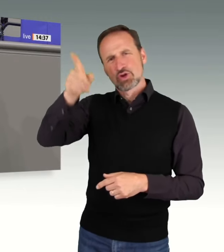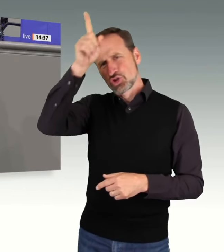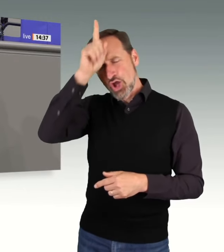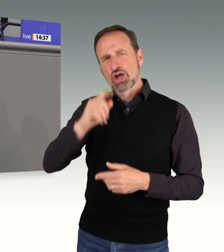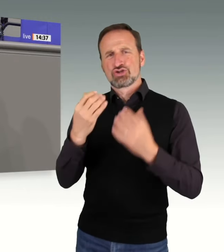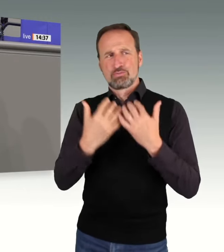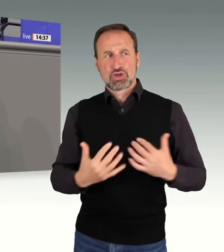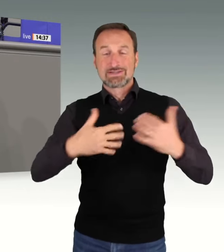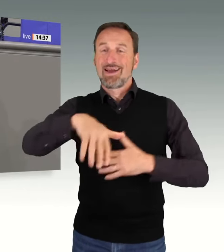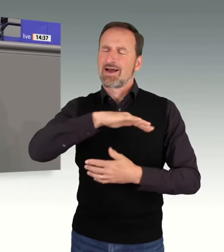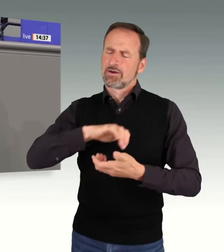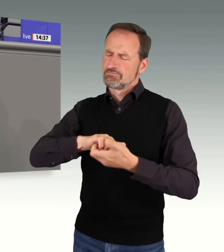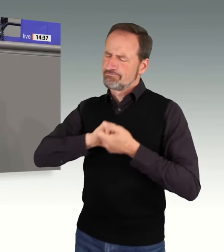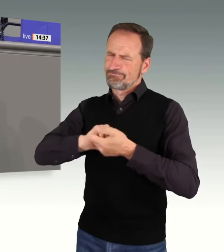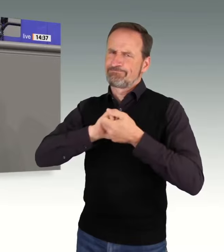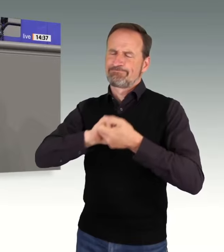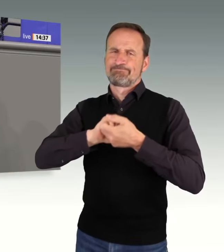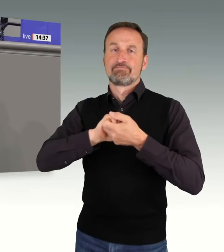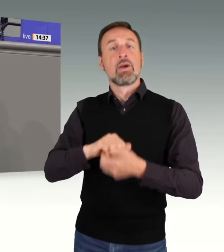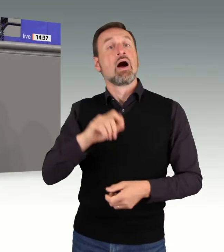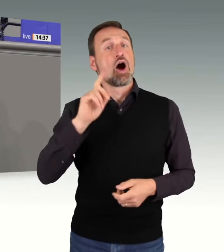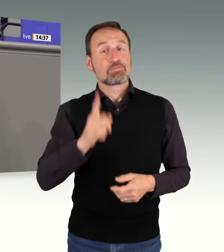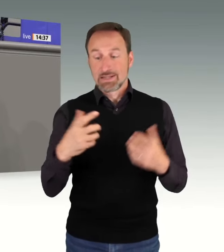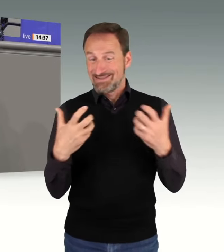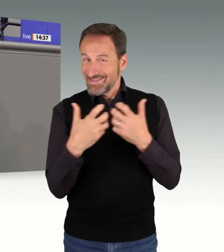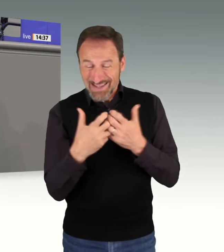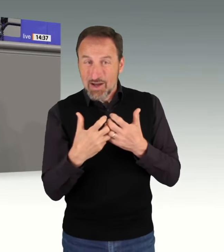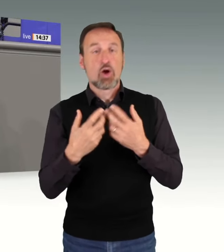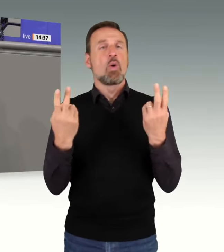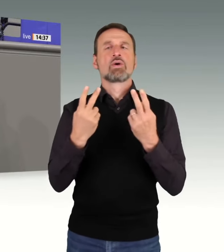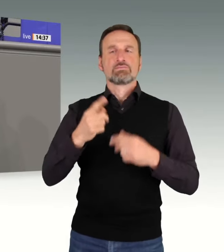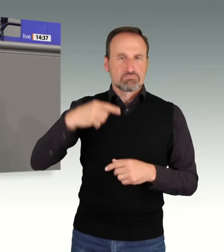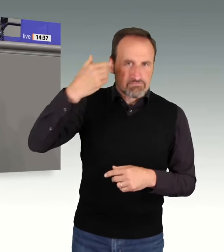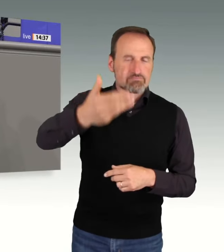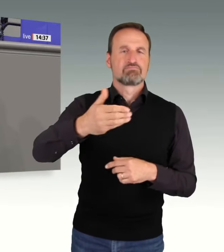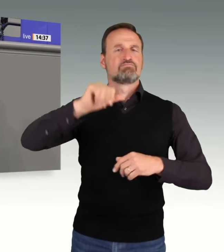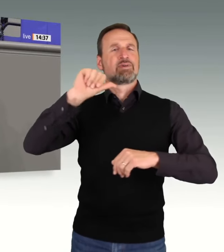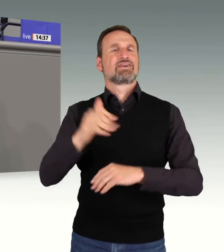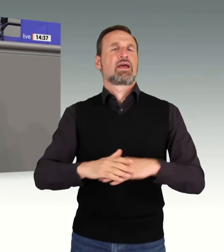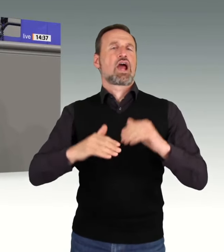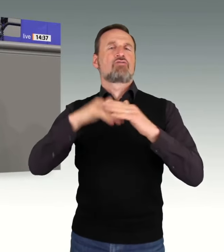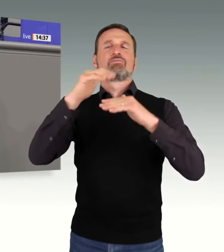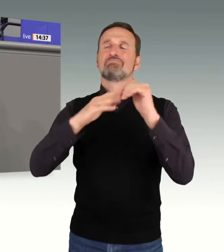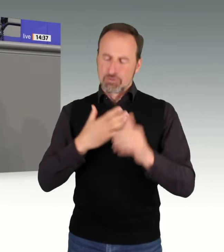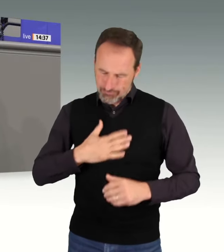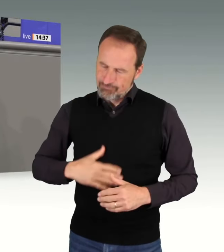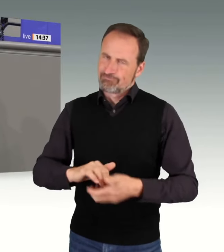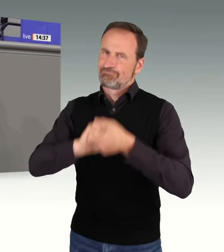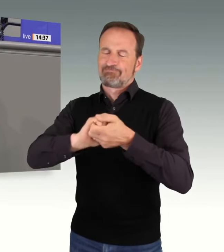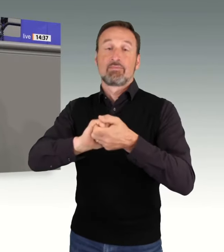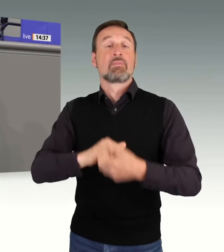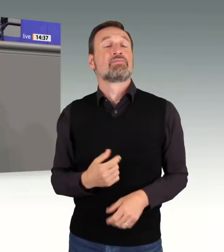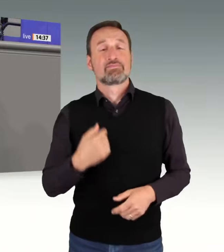sein, in Kriegszeiten und beim Wiederaufbau. Und ich bin mir sicher, die russischen Kriegsverbrechen